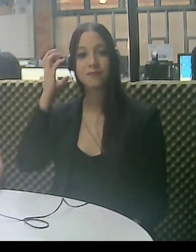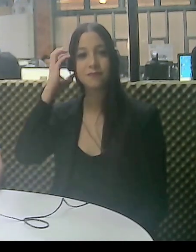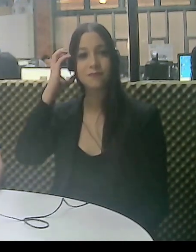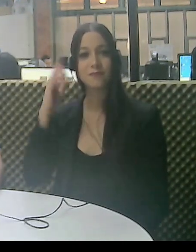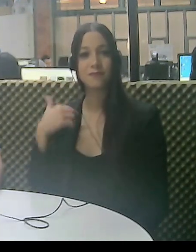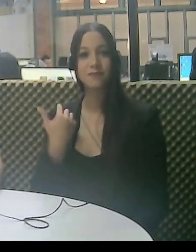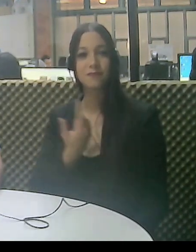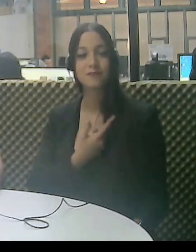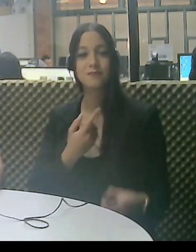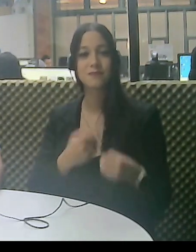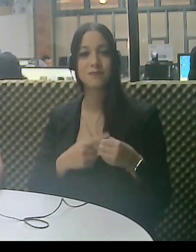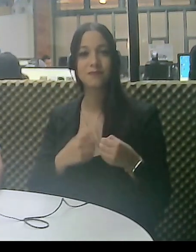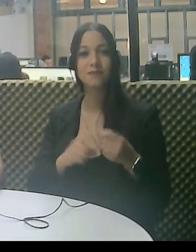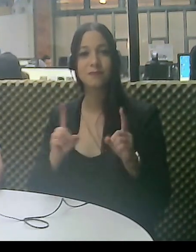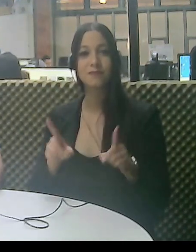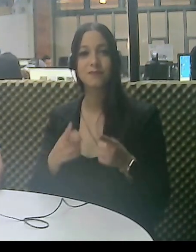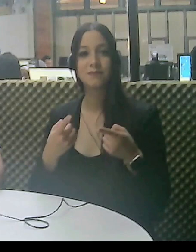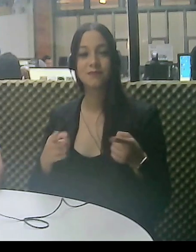Rádio Nossa Cidade.